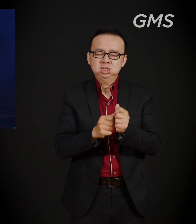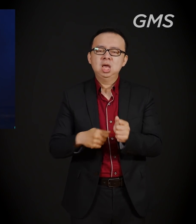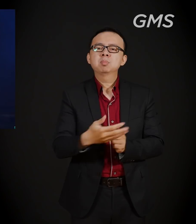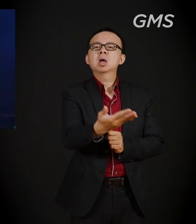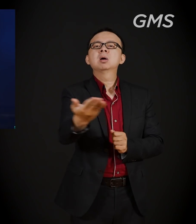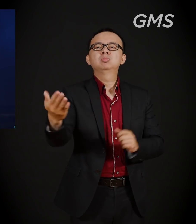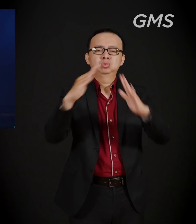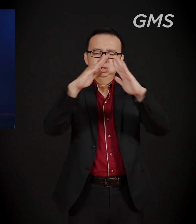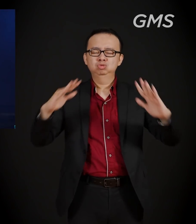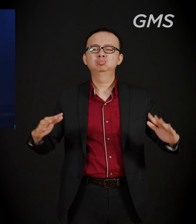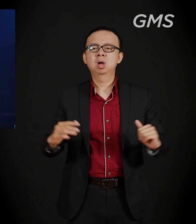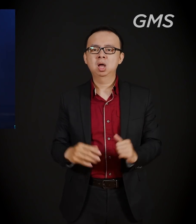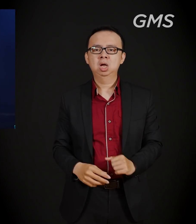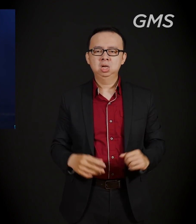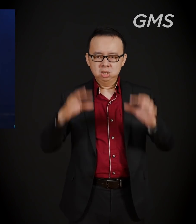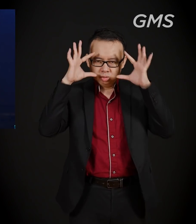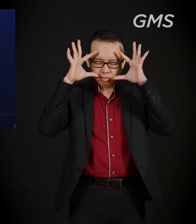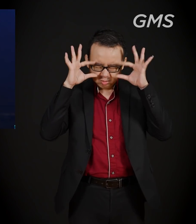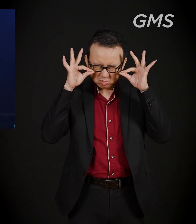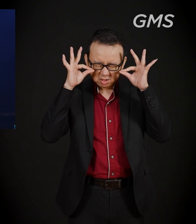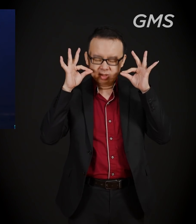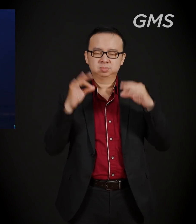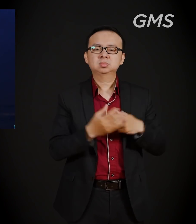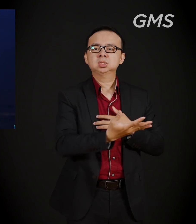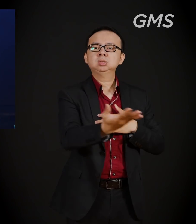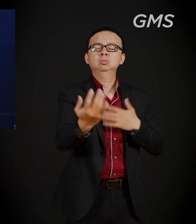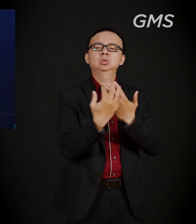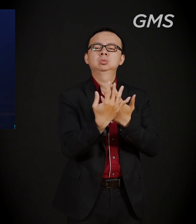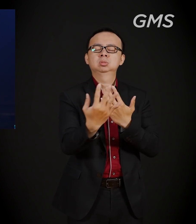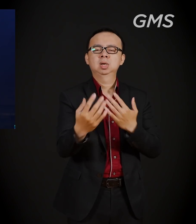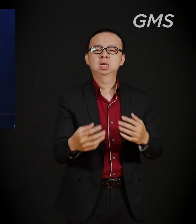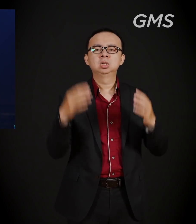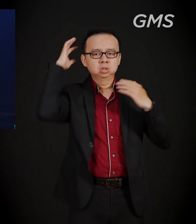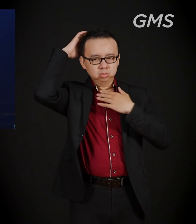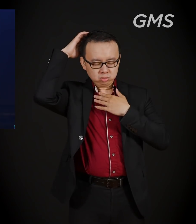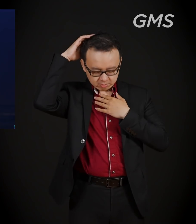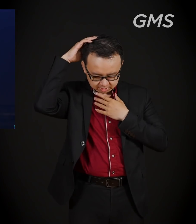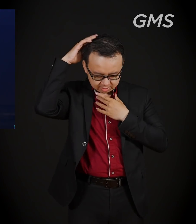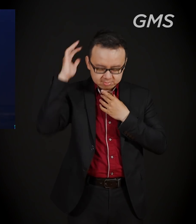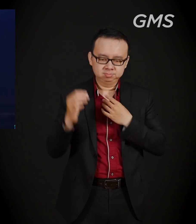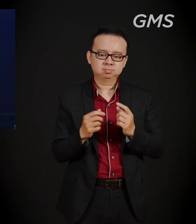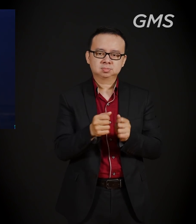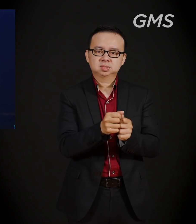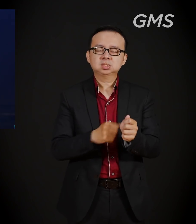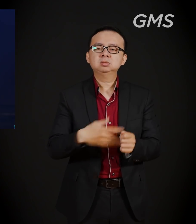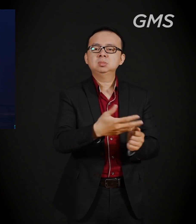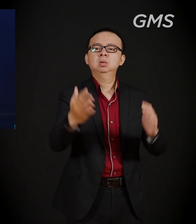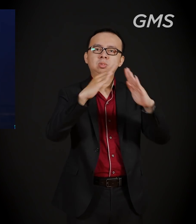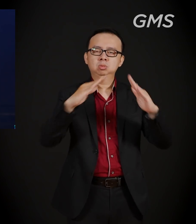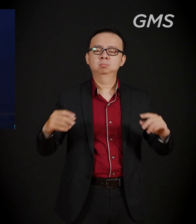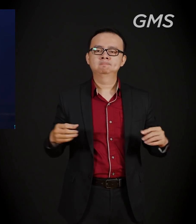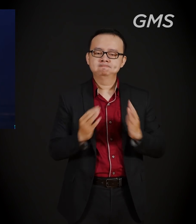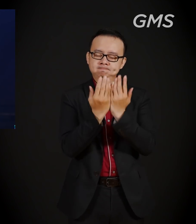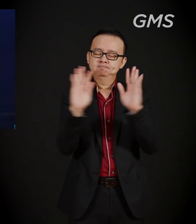rumah, tutup mata. Setiap saudara yang di rumah, tundukkan kepala. Setiap saudara yang di rumah, buka